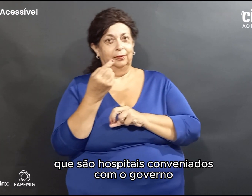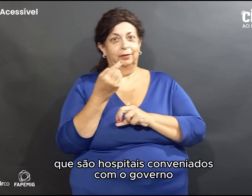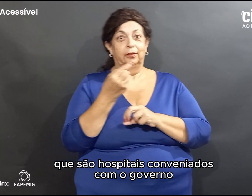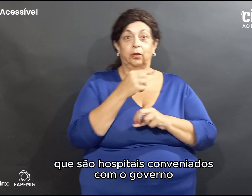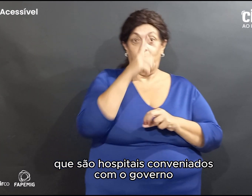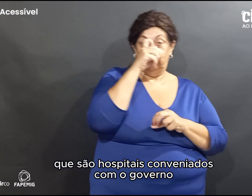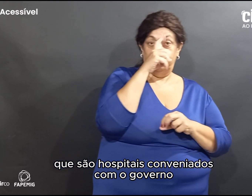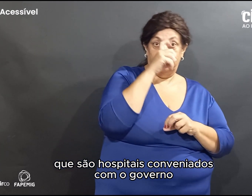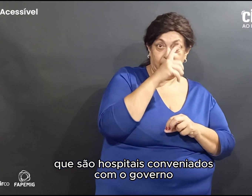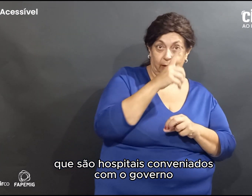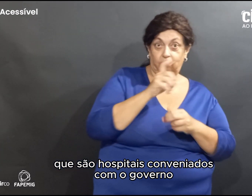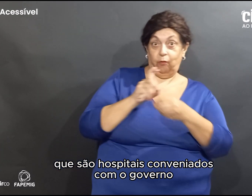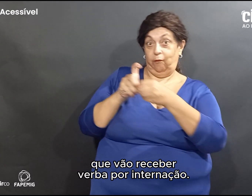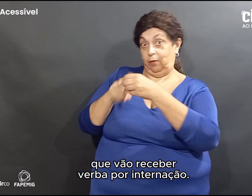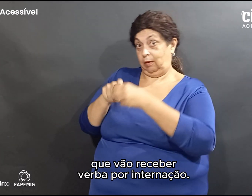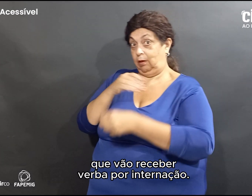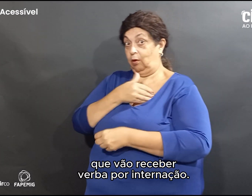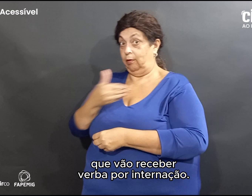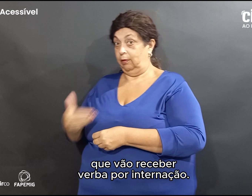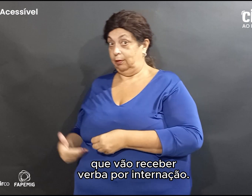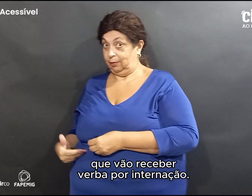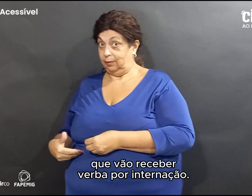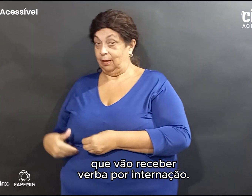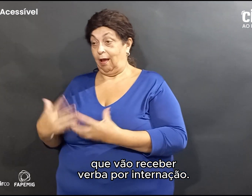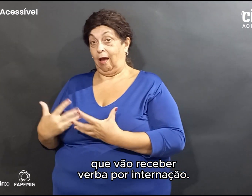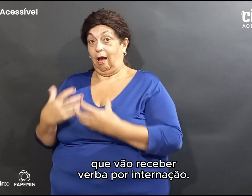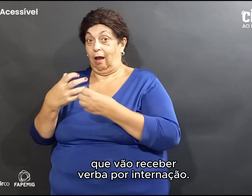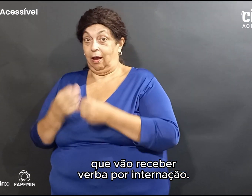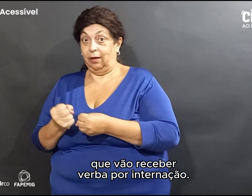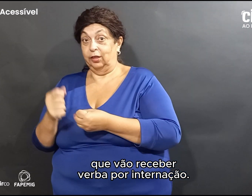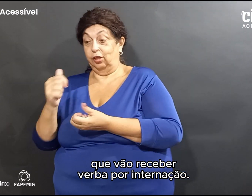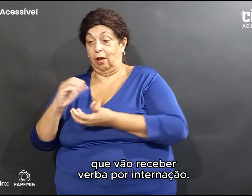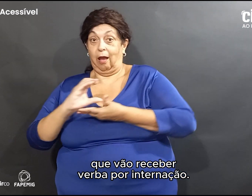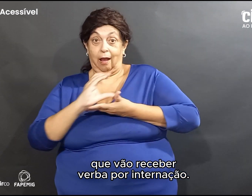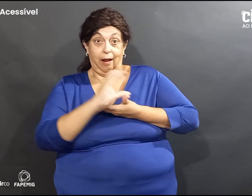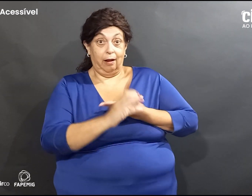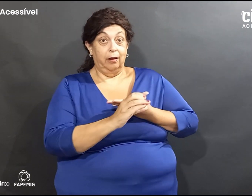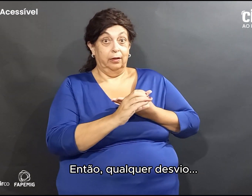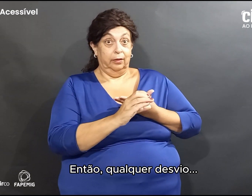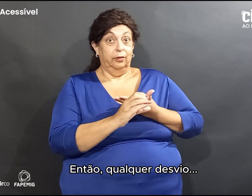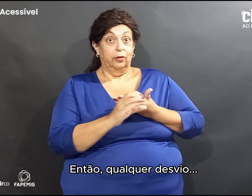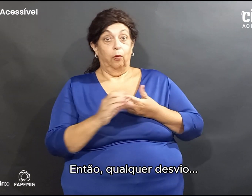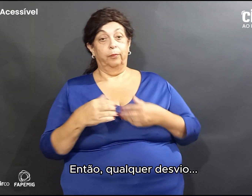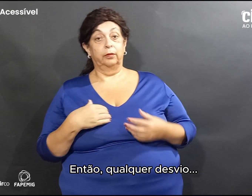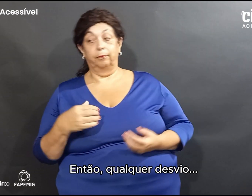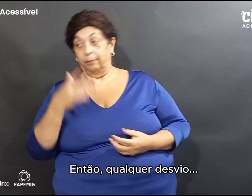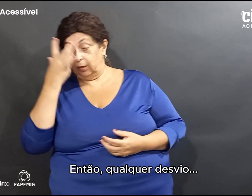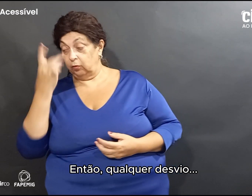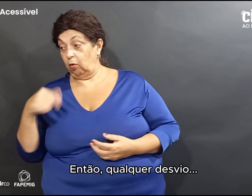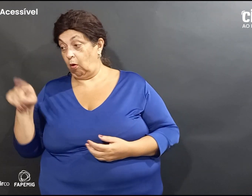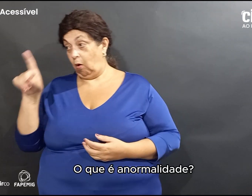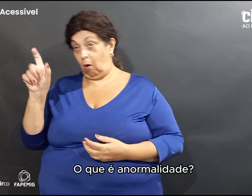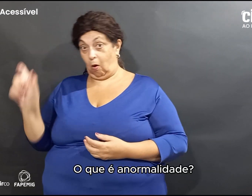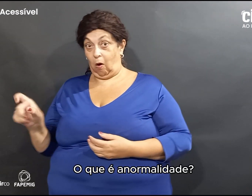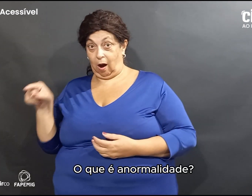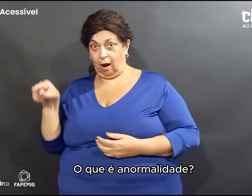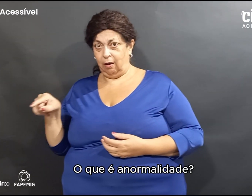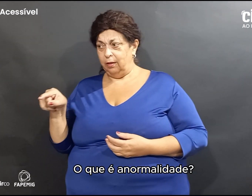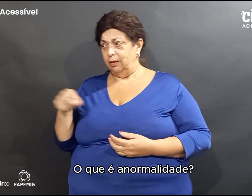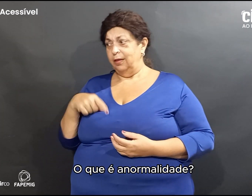hospitais conveniados com o governo que vão receber aí verba por internação. Então, qualquer desvio, o que é